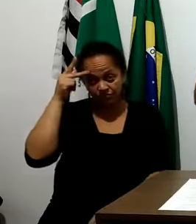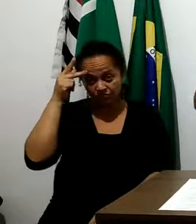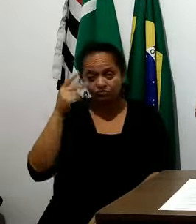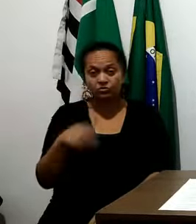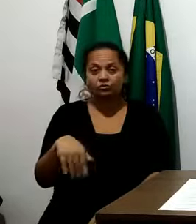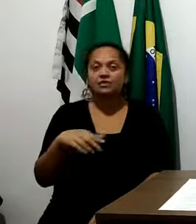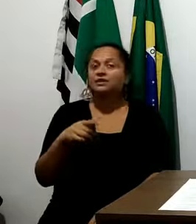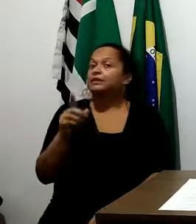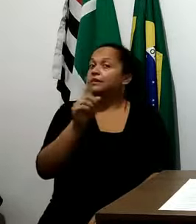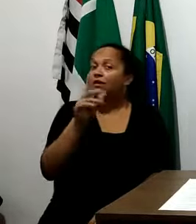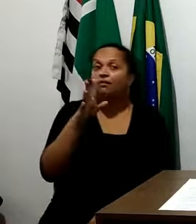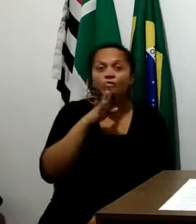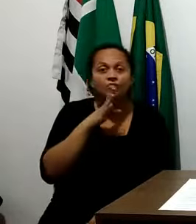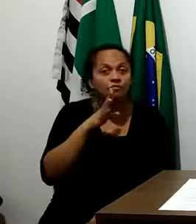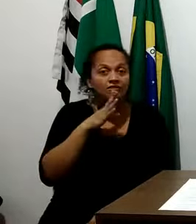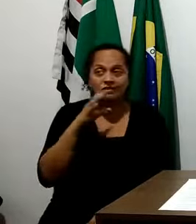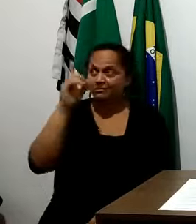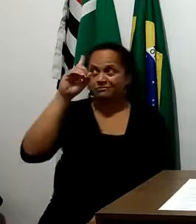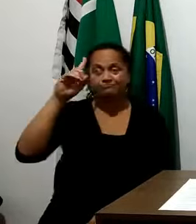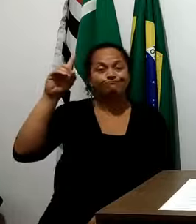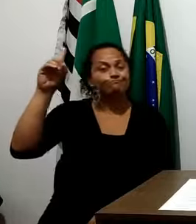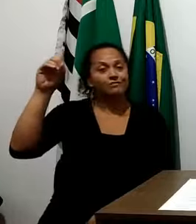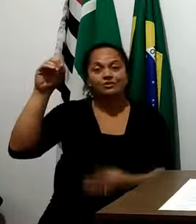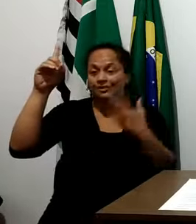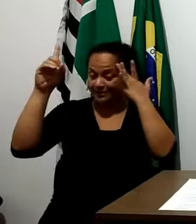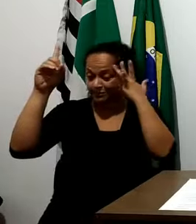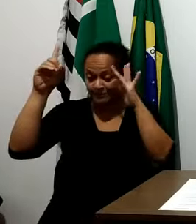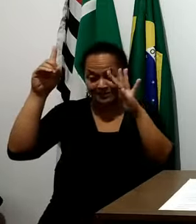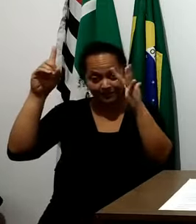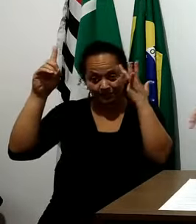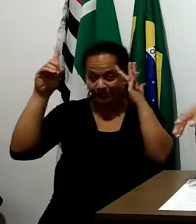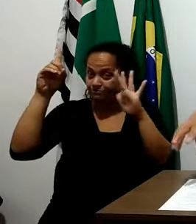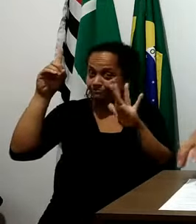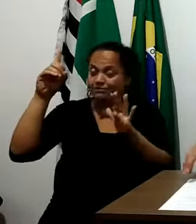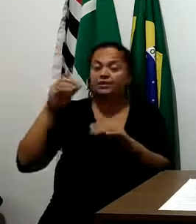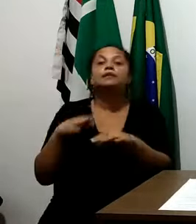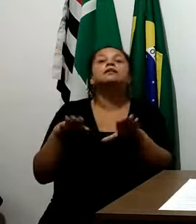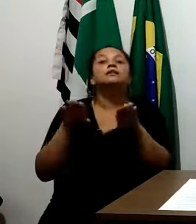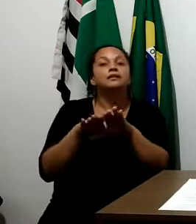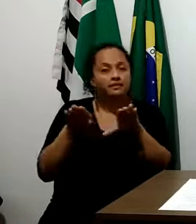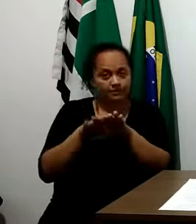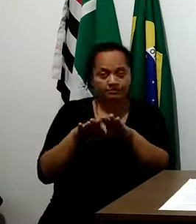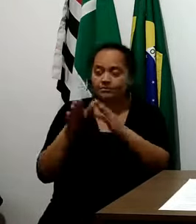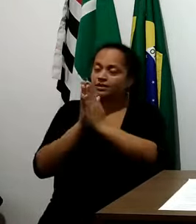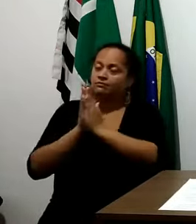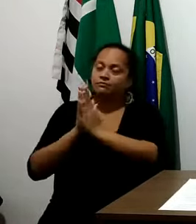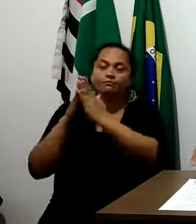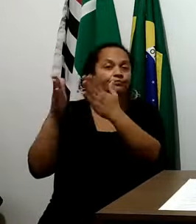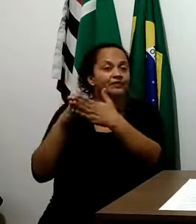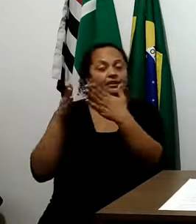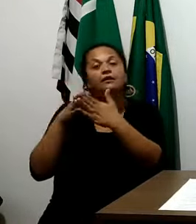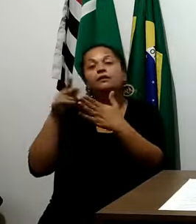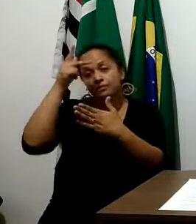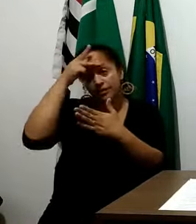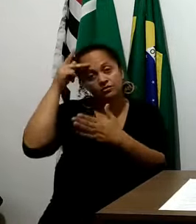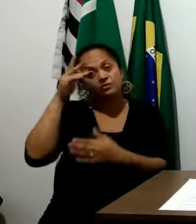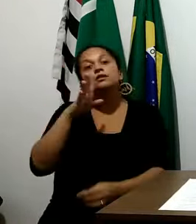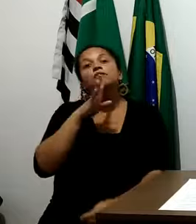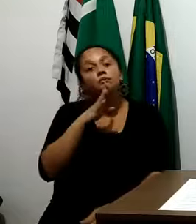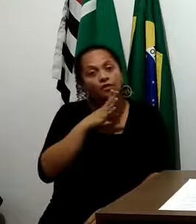um compromisso com o Senhor, que não conhecem a verdade, e um papel de intercessão também. Por aqueles que conhecem